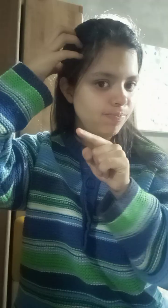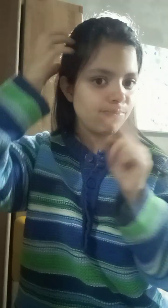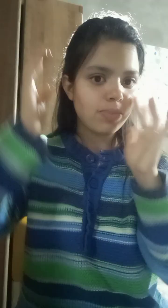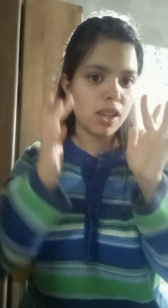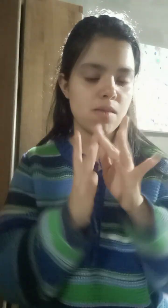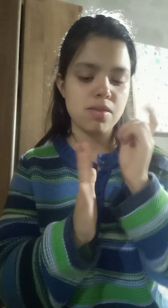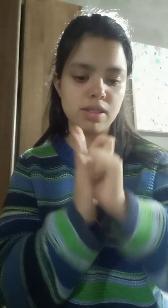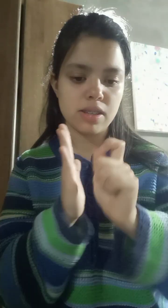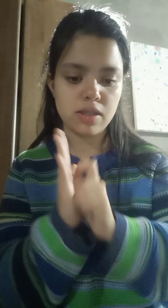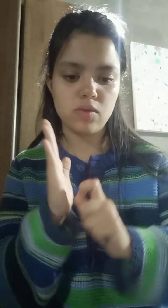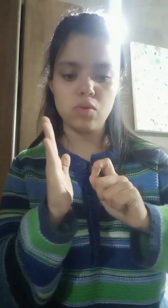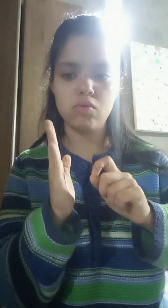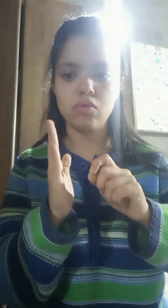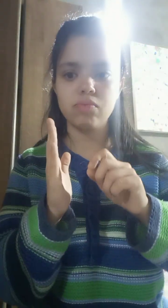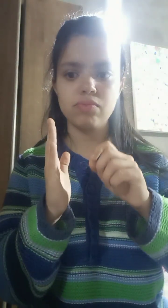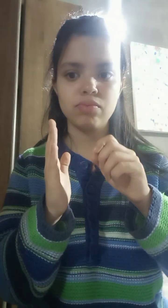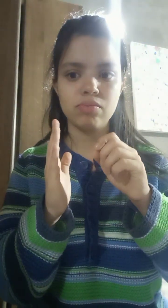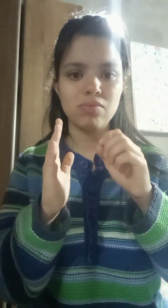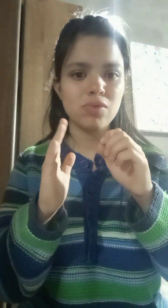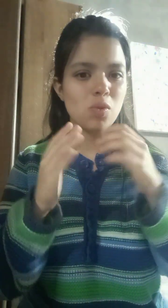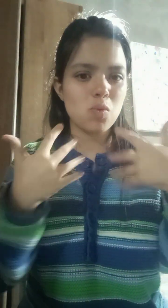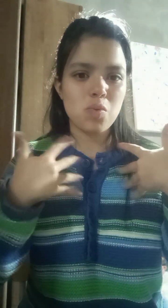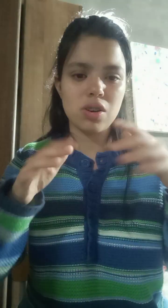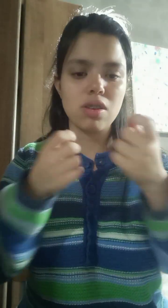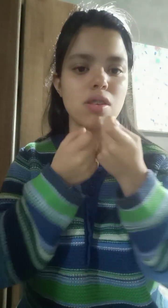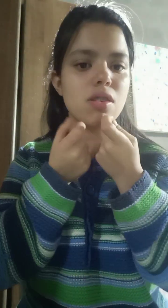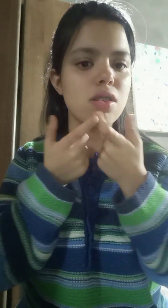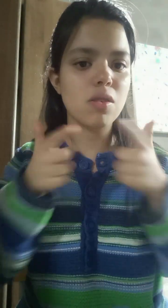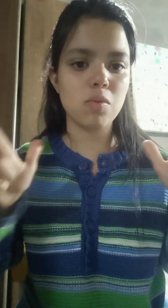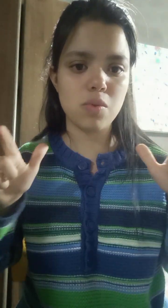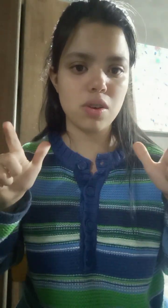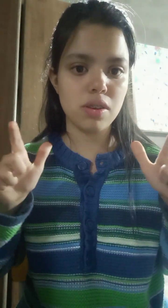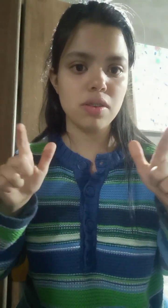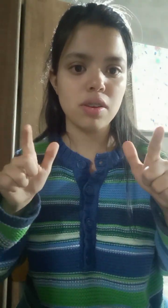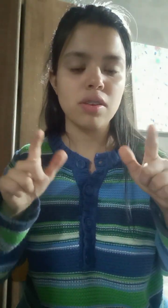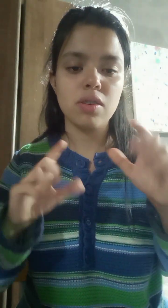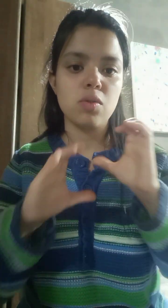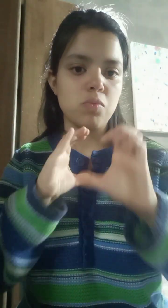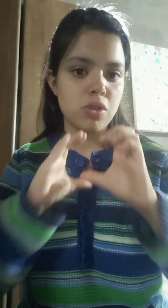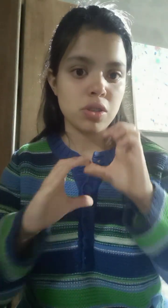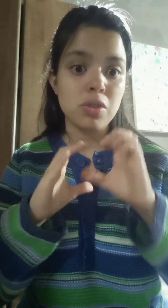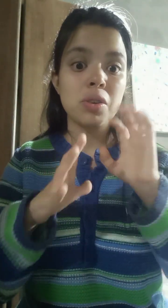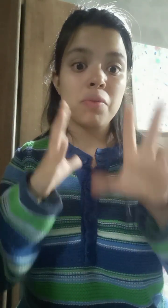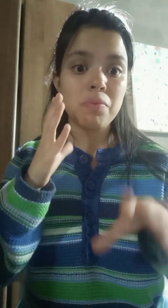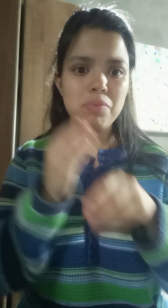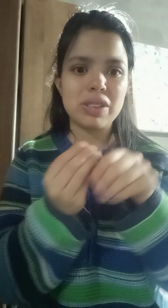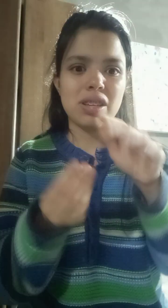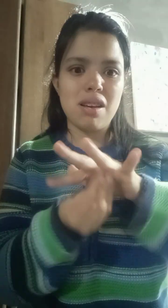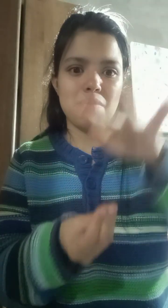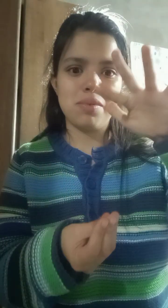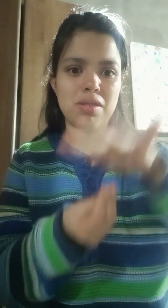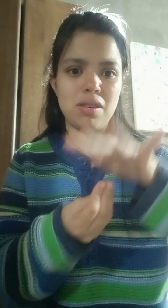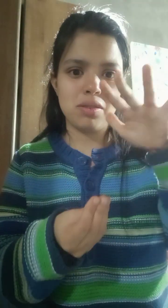se ha conocido hasta ahora, sino también la información lingüística abstracta, cualquier forma de lenguaje